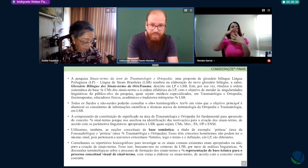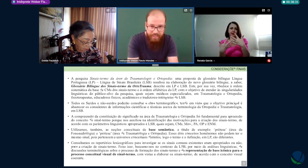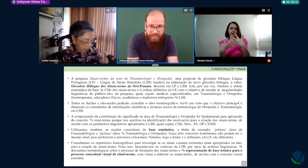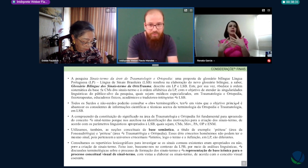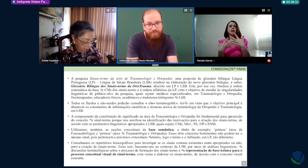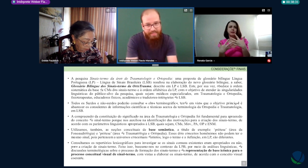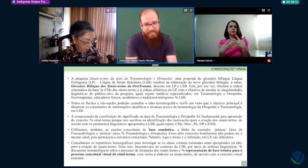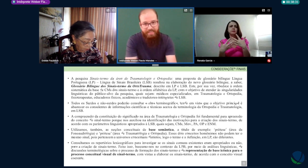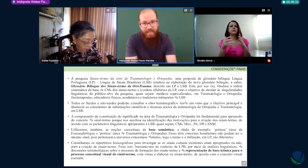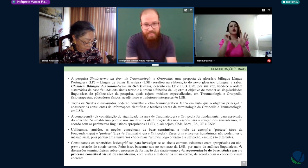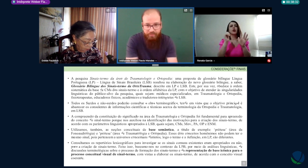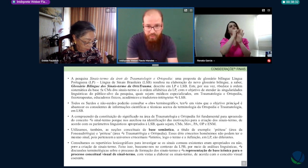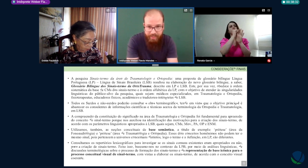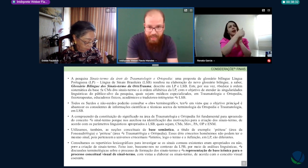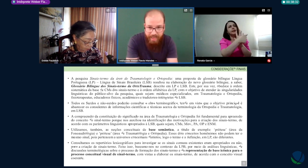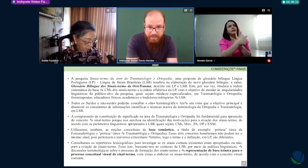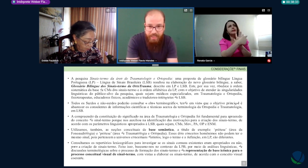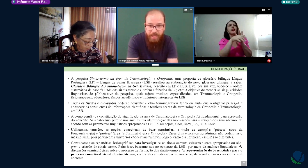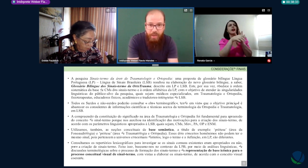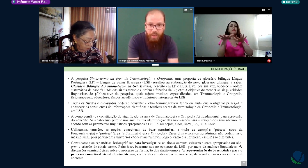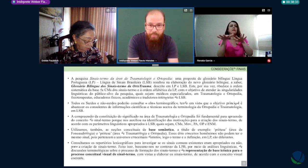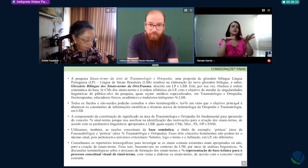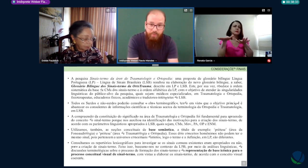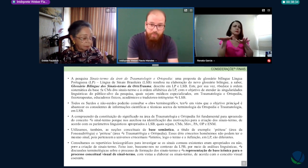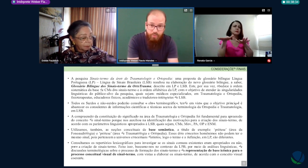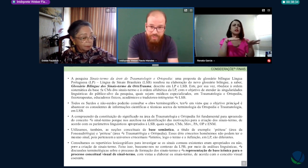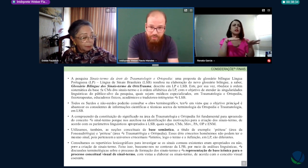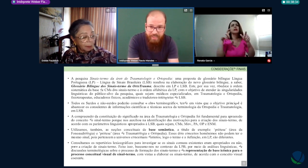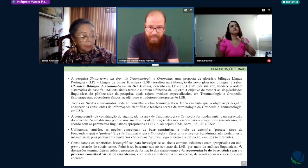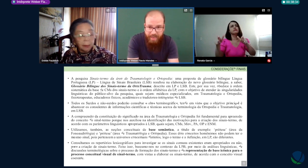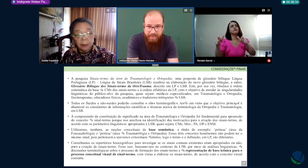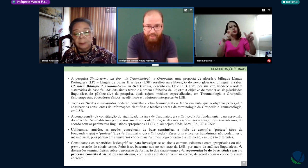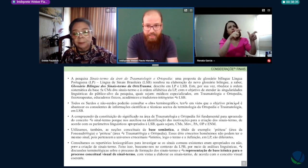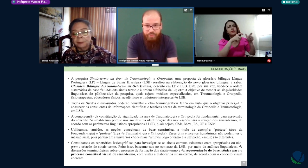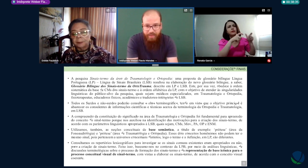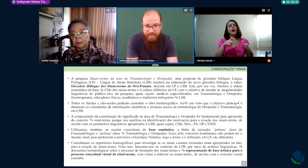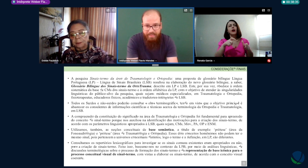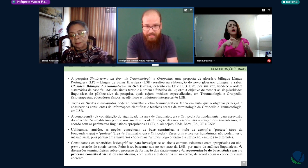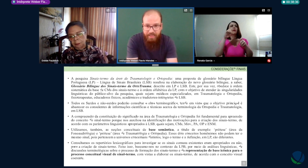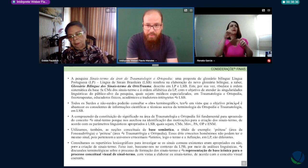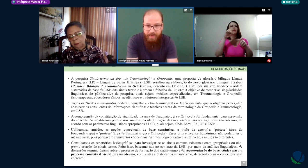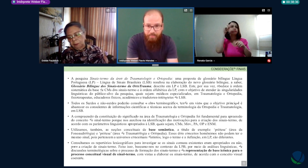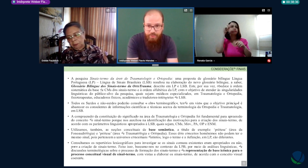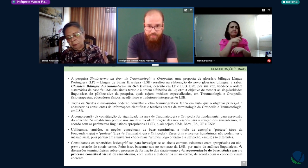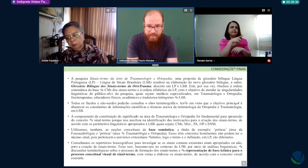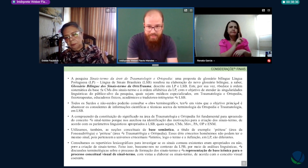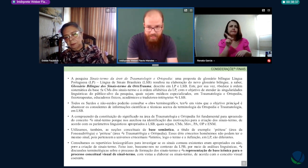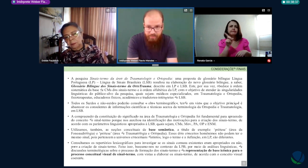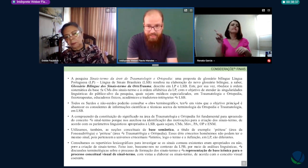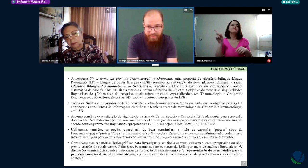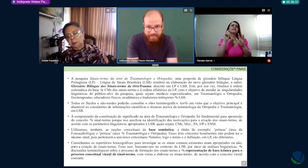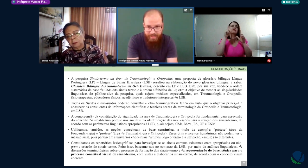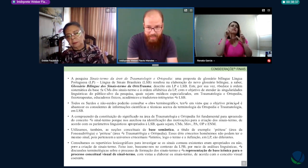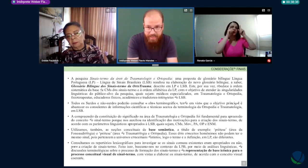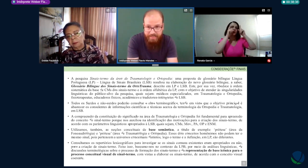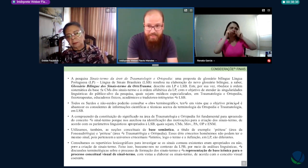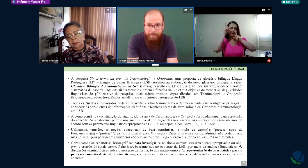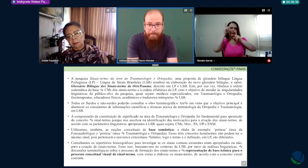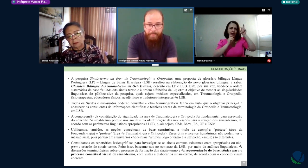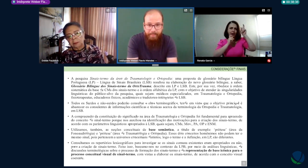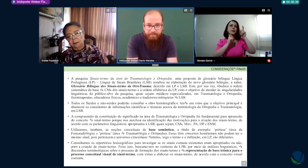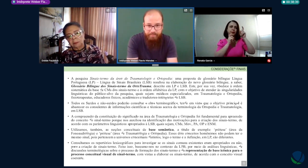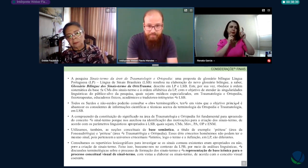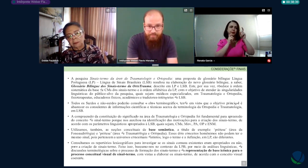apreensão do conceito desses sinais que foram criados, por nos auxiliar na identificação e na motivação desses